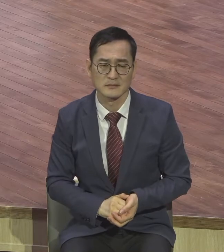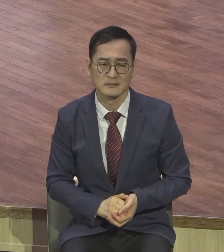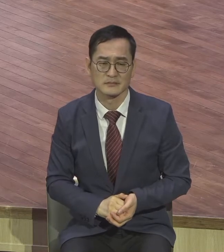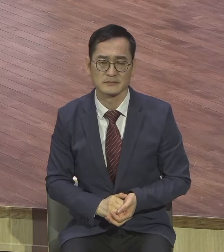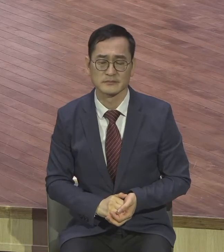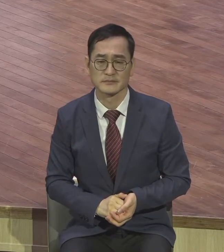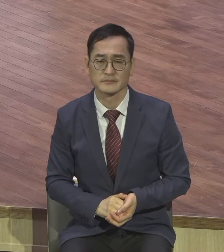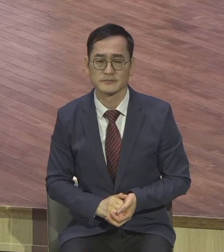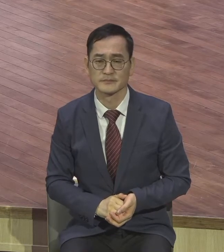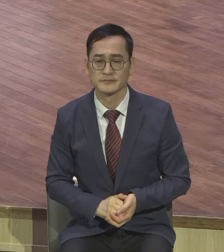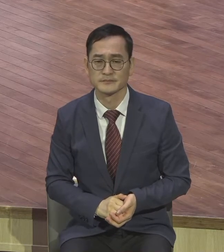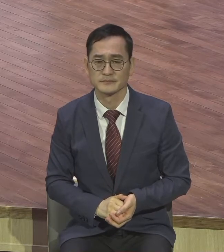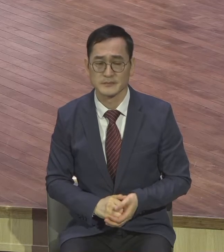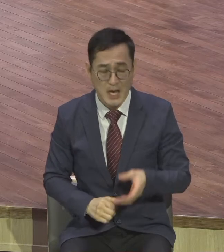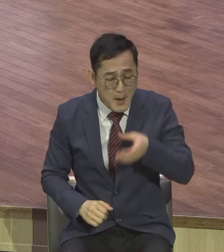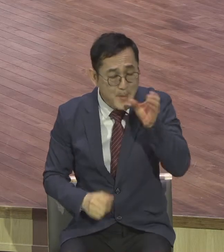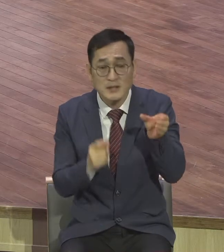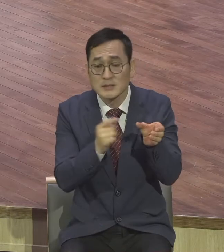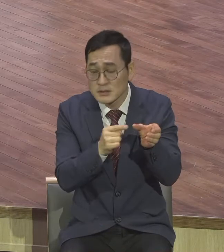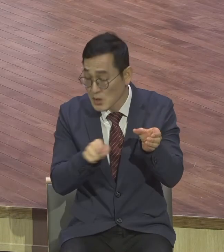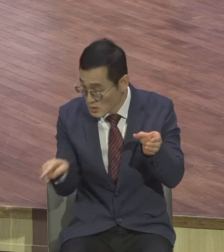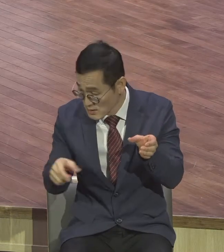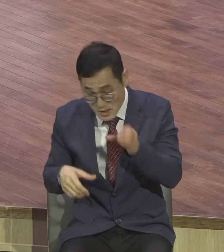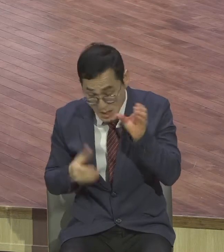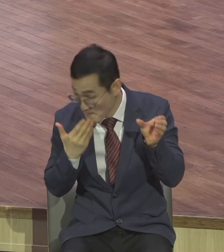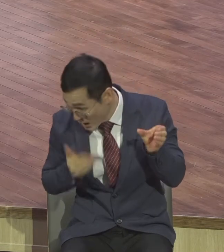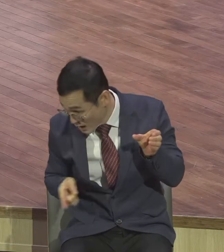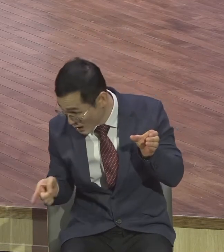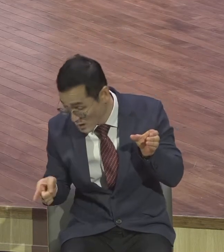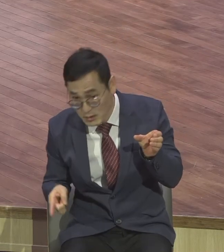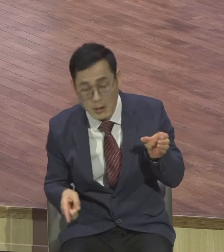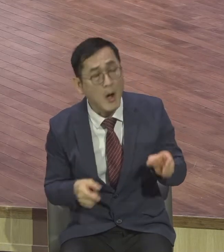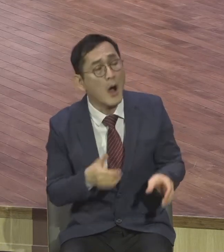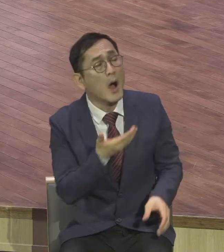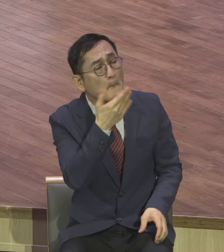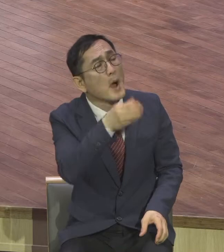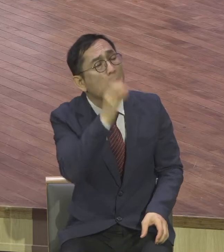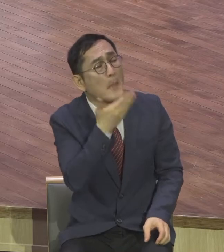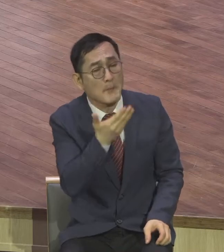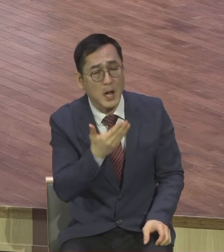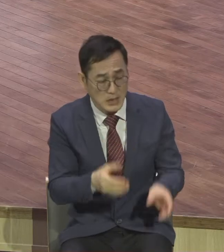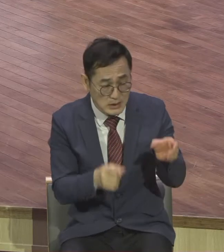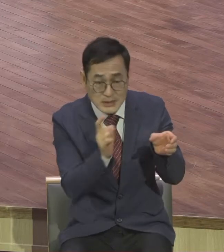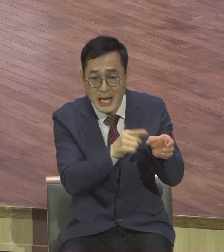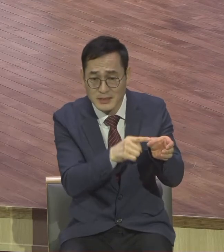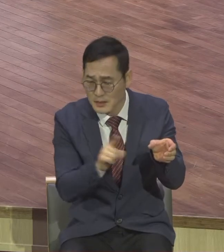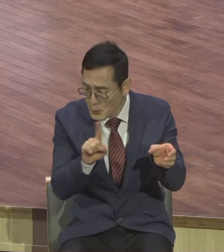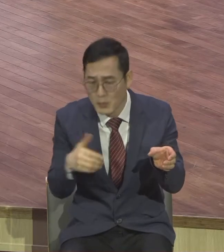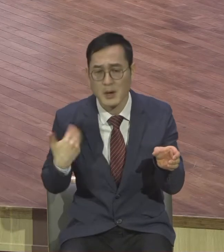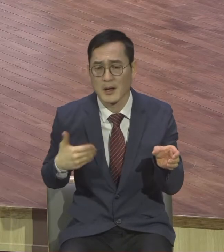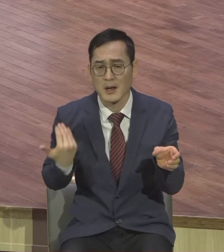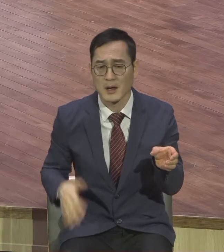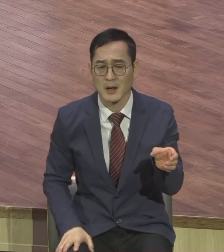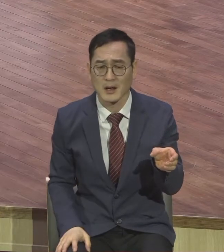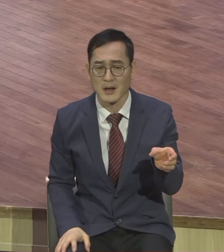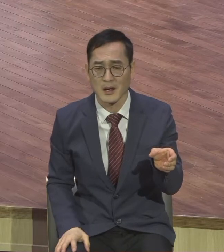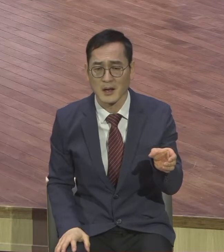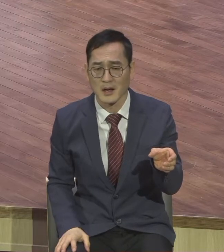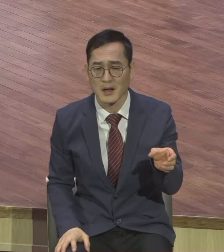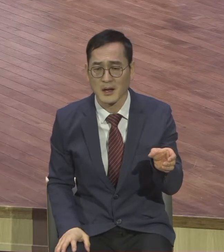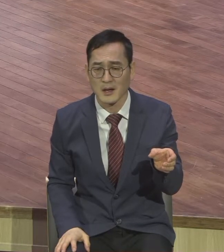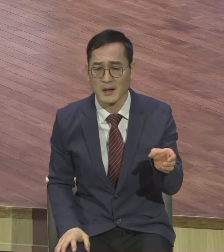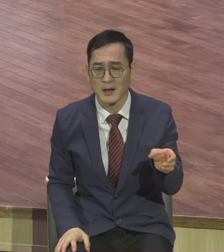예수님께서 마시는 잔이 뭔지 알지도 못해요 내가 마시려는 잔을 마시겠느냐 예 마실 수